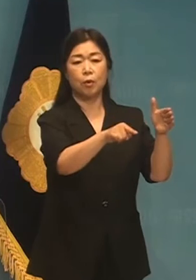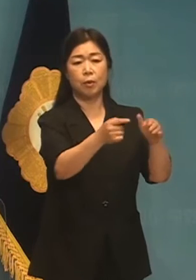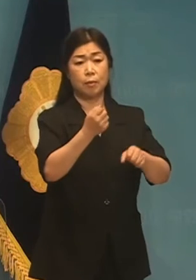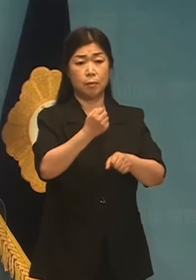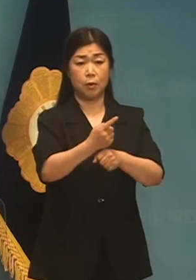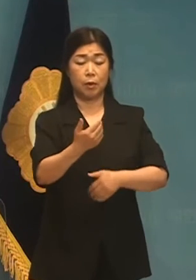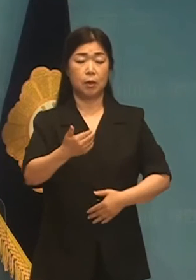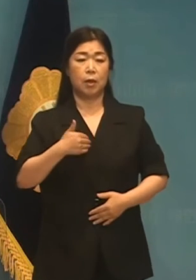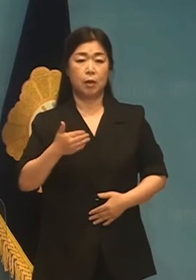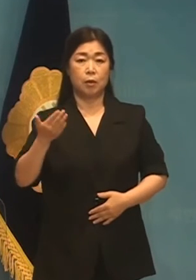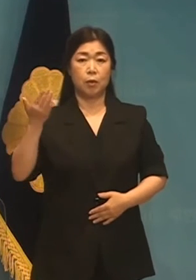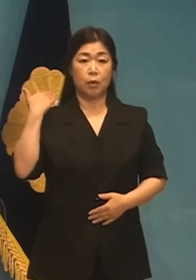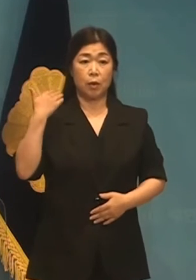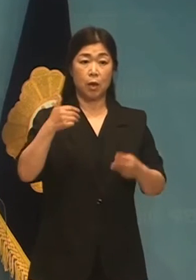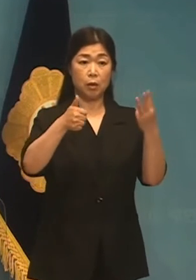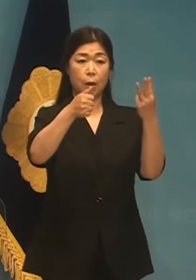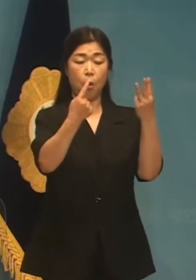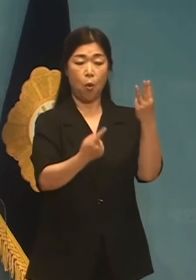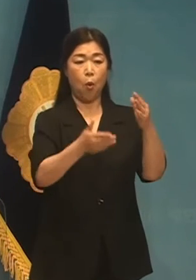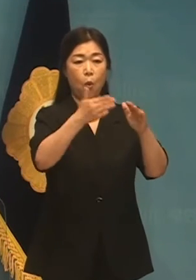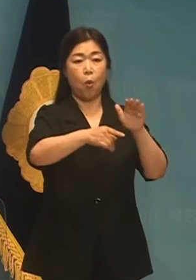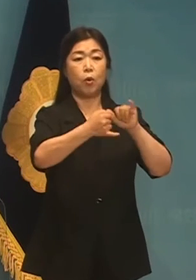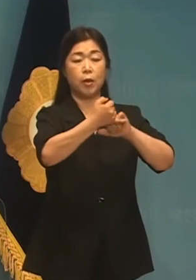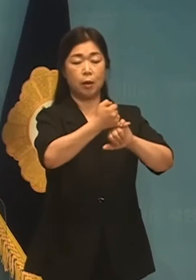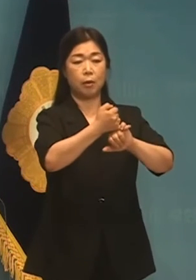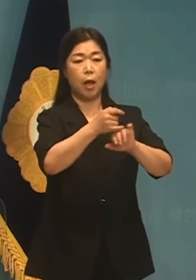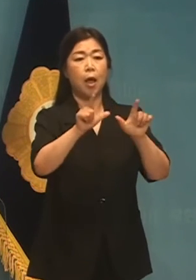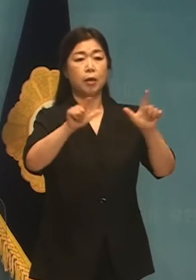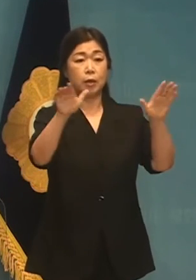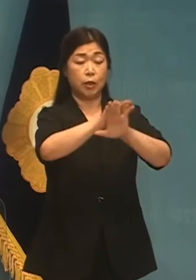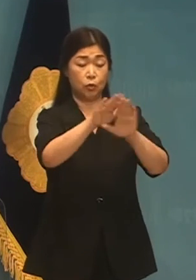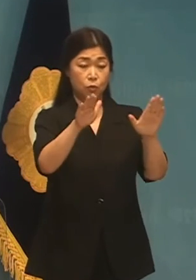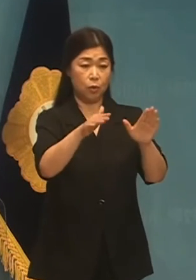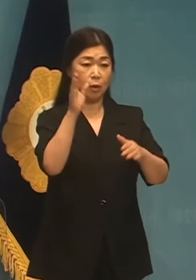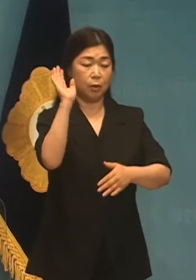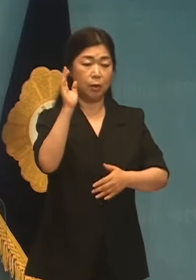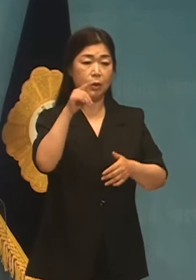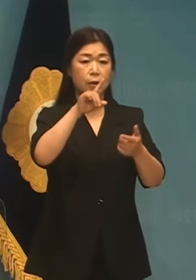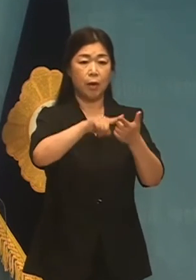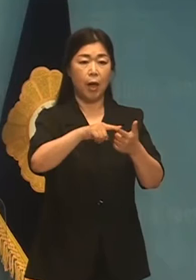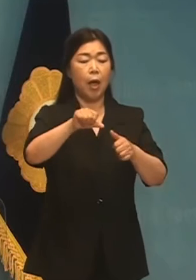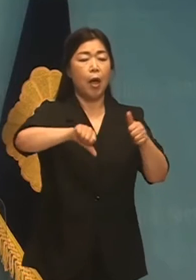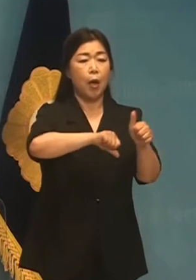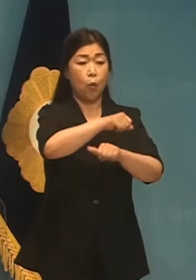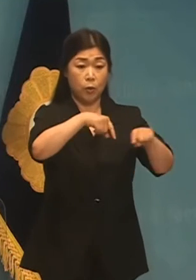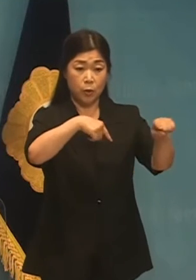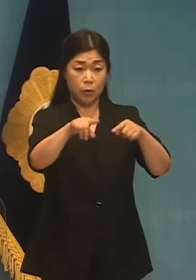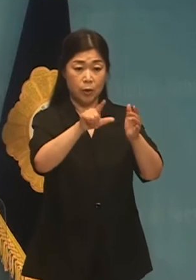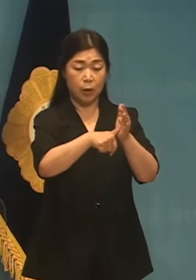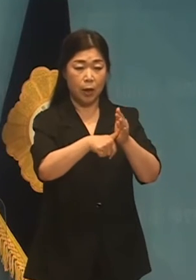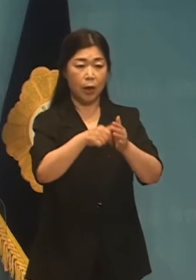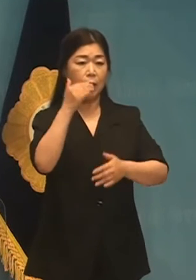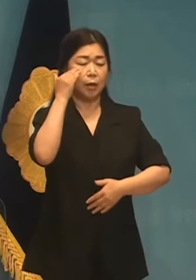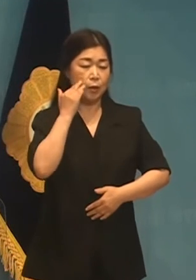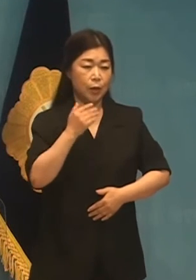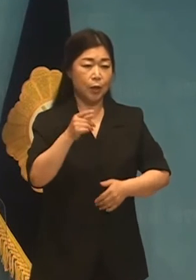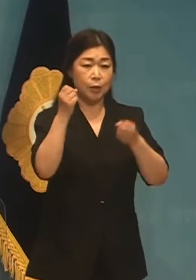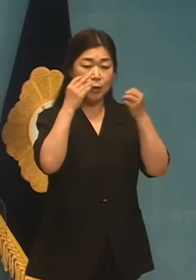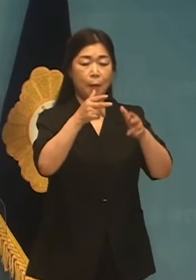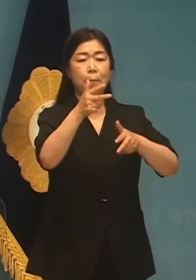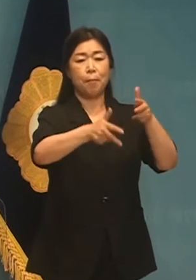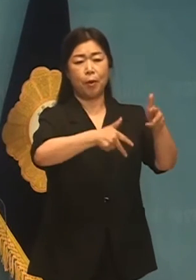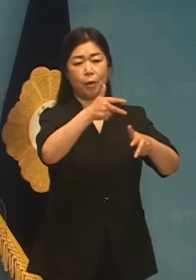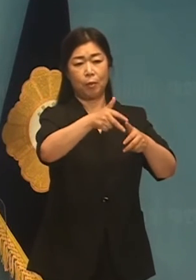제가 제3호 공약 기후 정의를 위한 에코 정치에서 그린